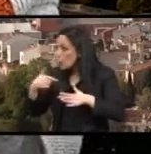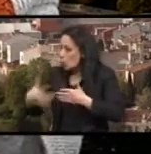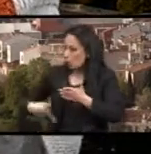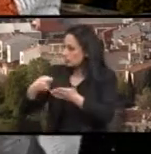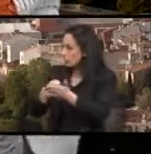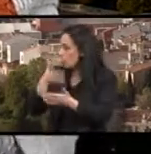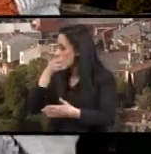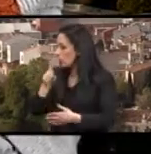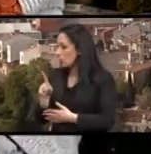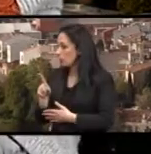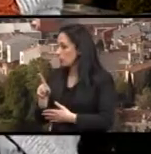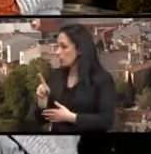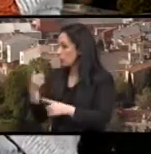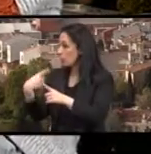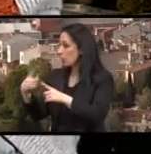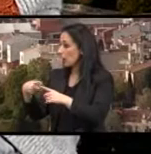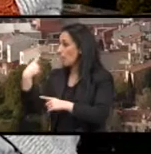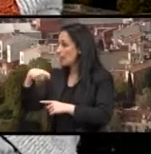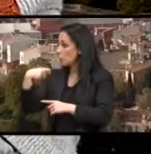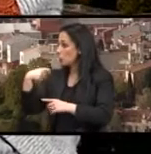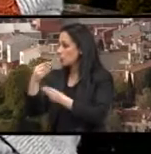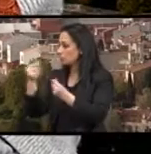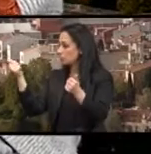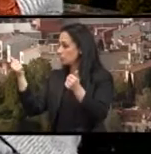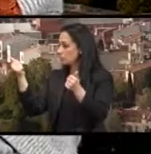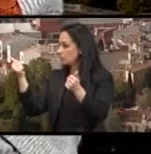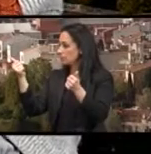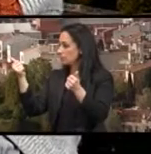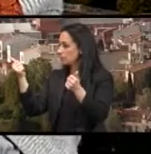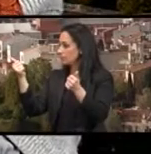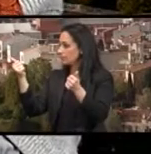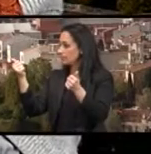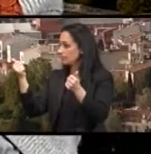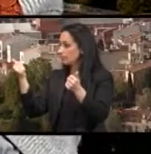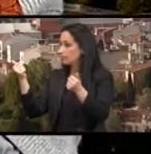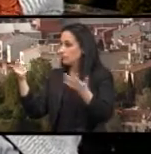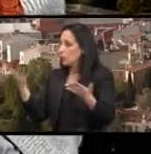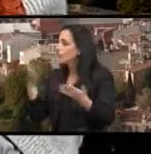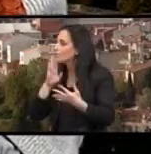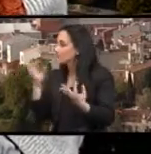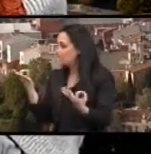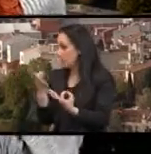pagar perquè se me'n va la meva pensió. Llavors, què passa? que llavors